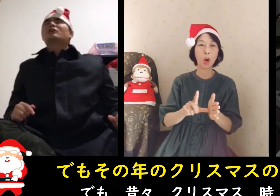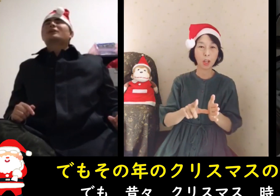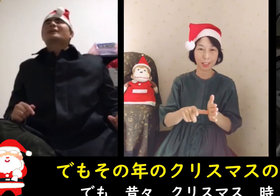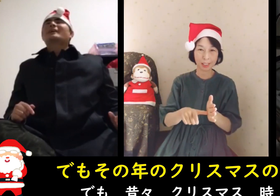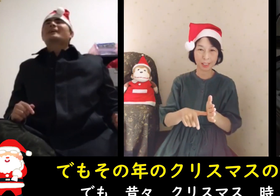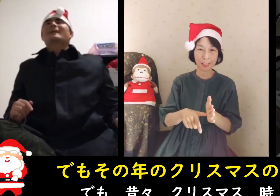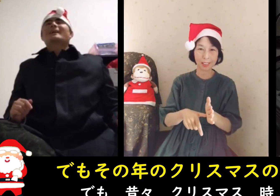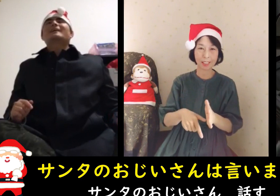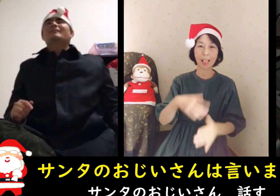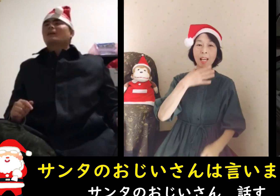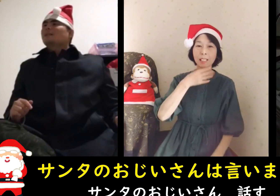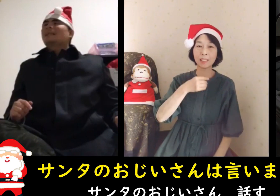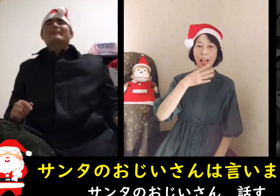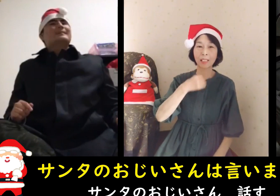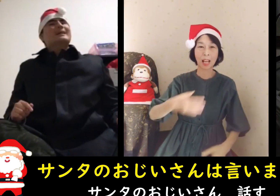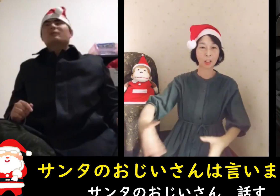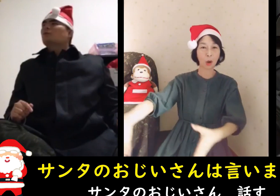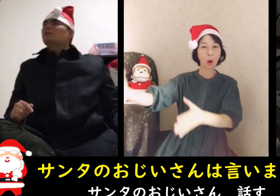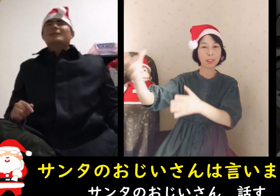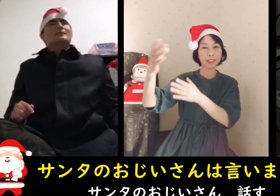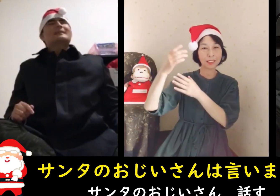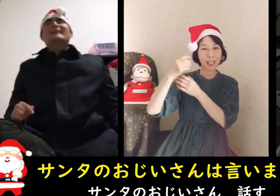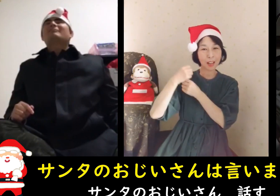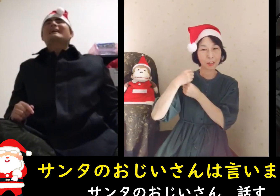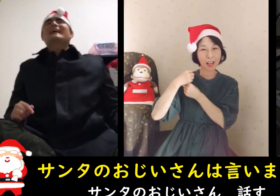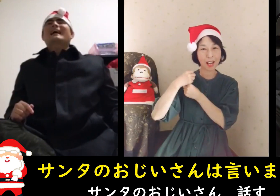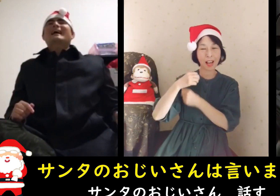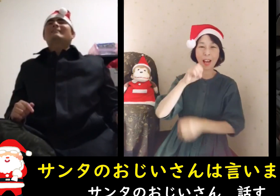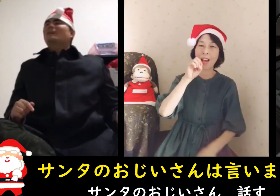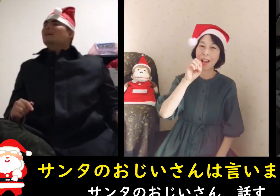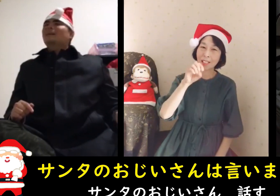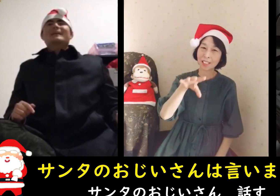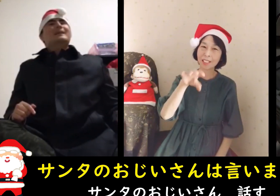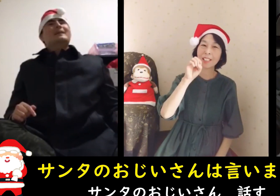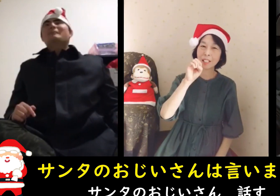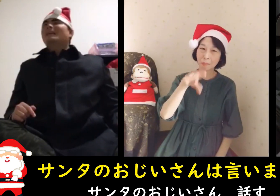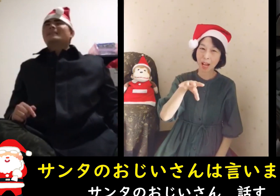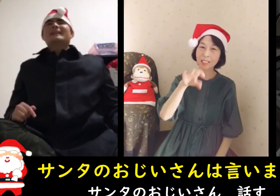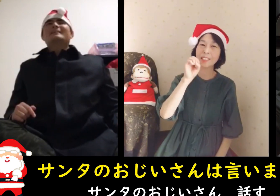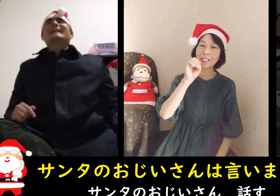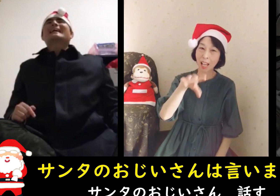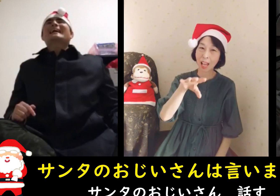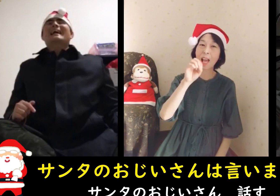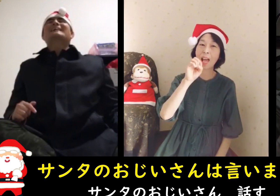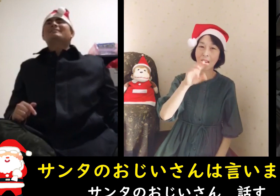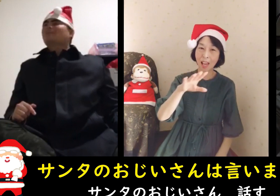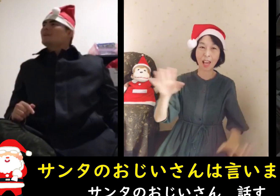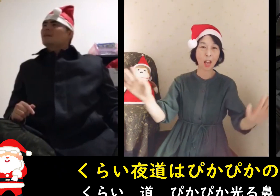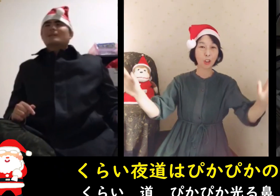マスの日、サンタのおじさんは言いました。